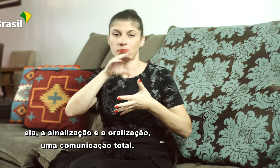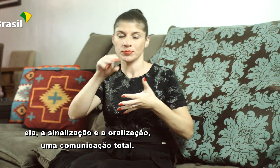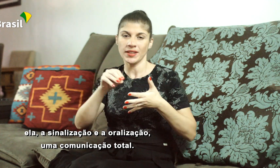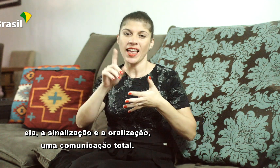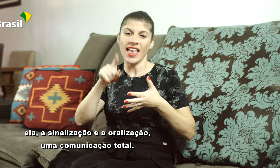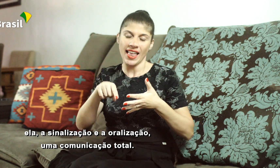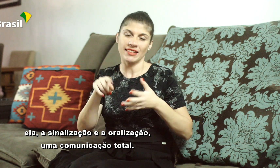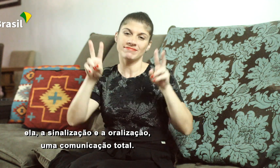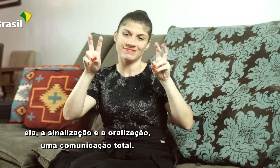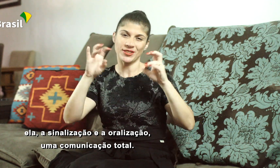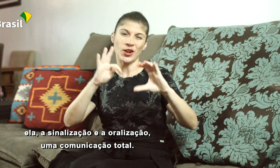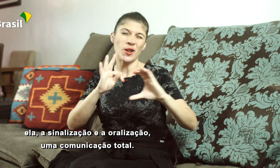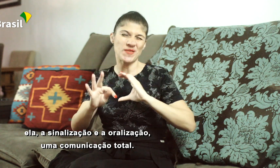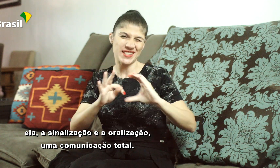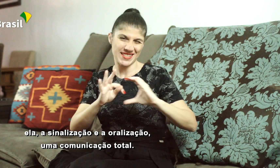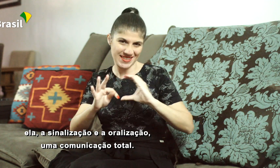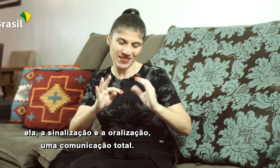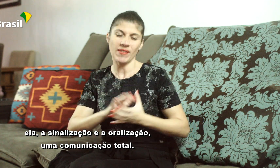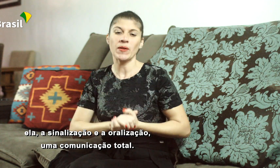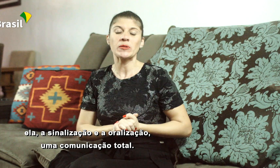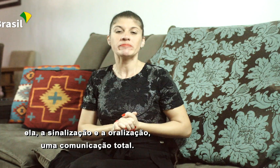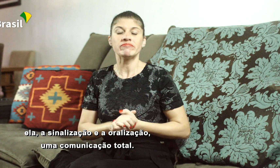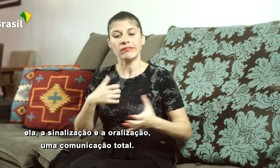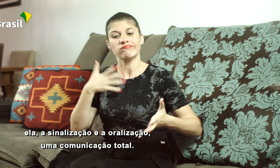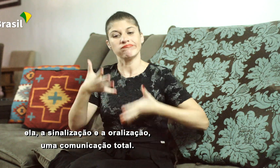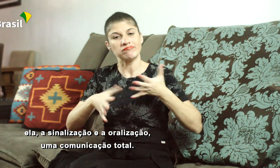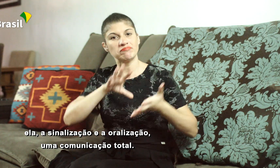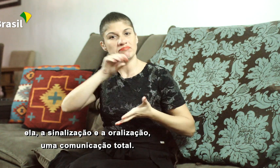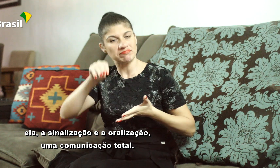A sinalização e a oralização, uma comunicação total.